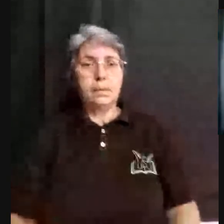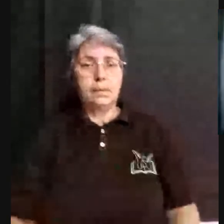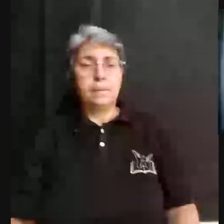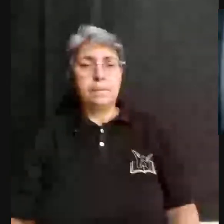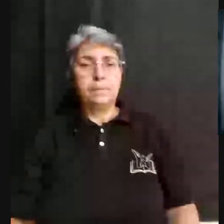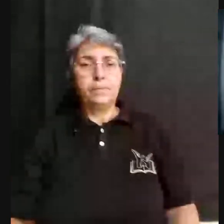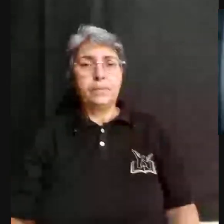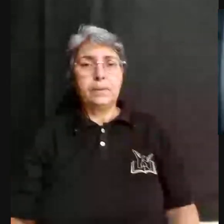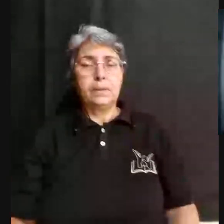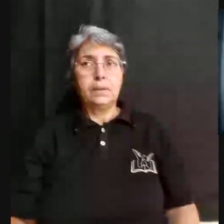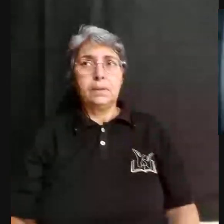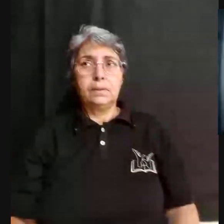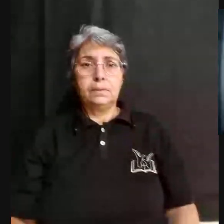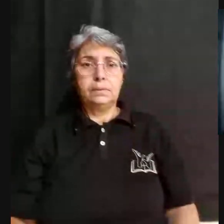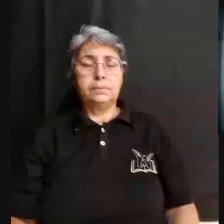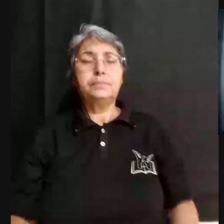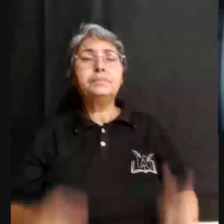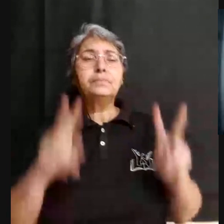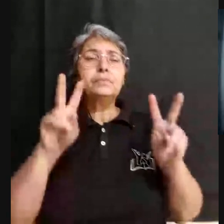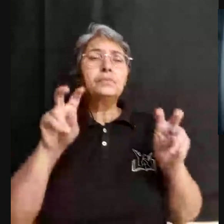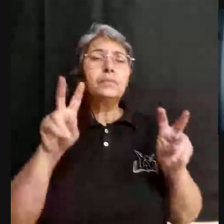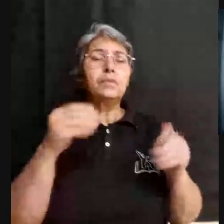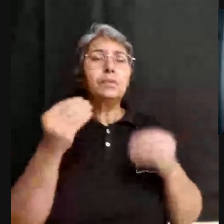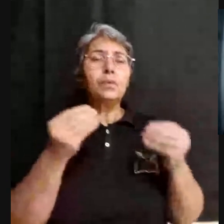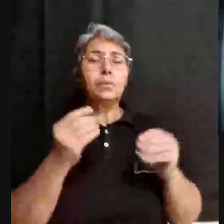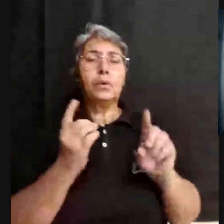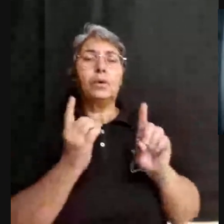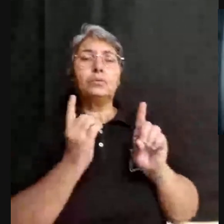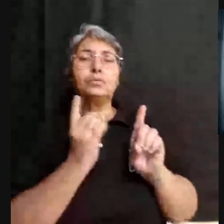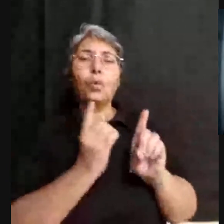o aspecto doutrinário em si do que foi dito.